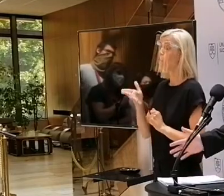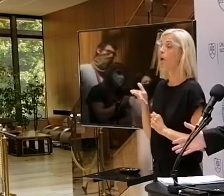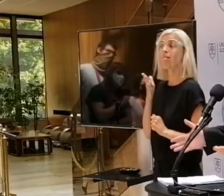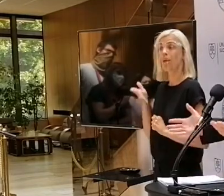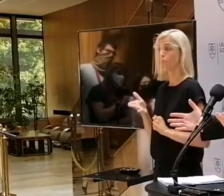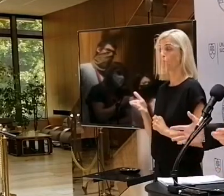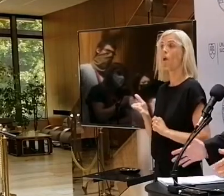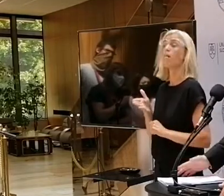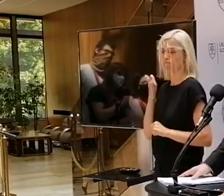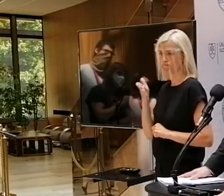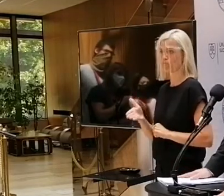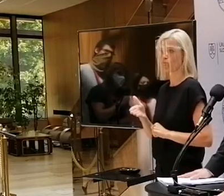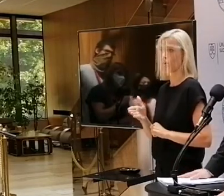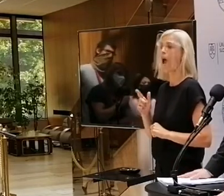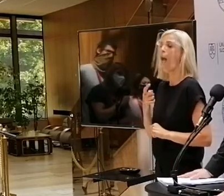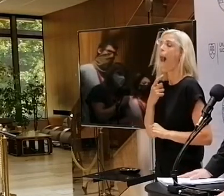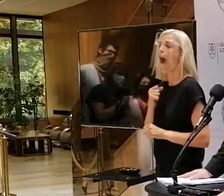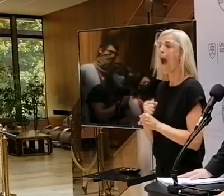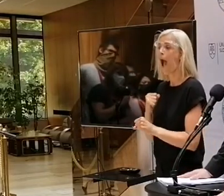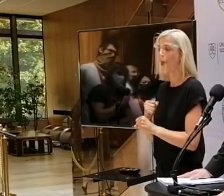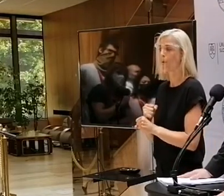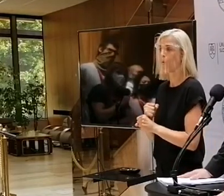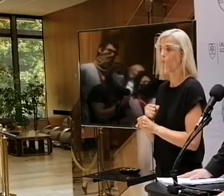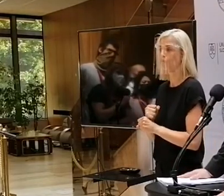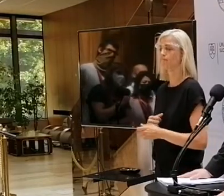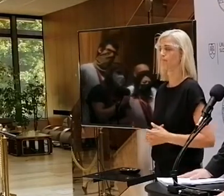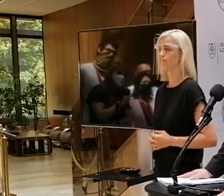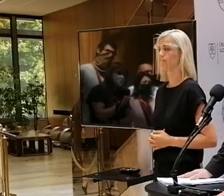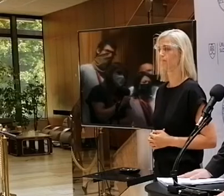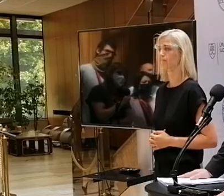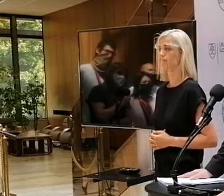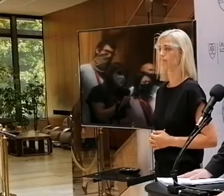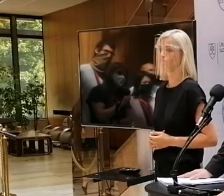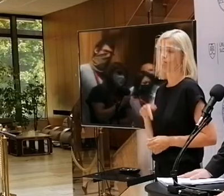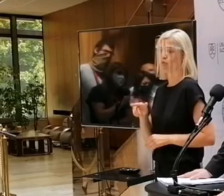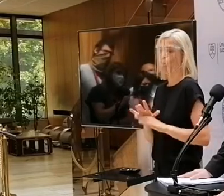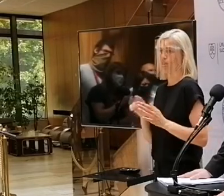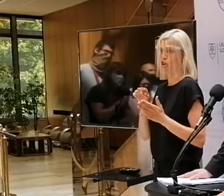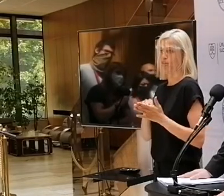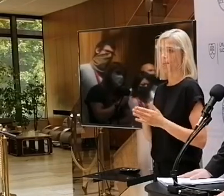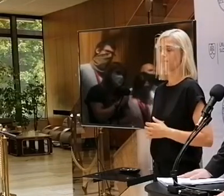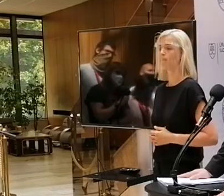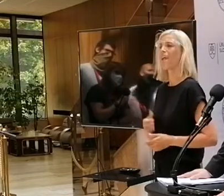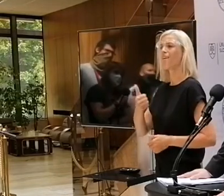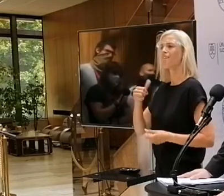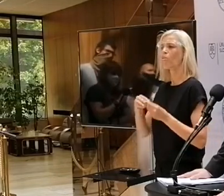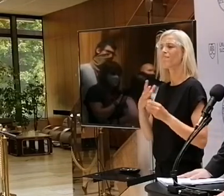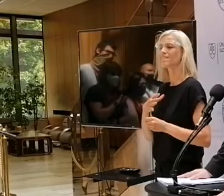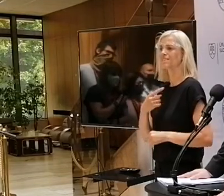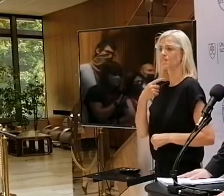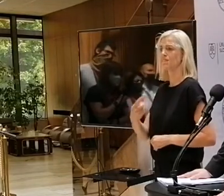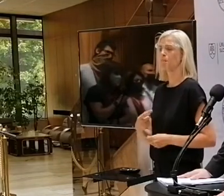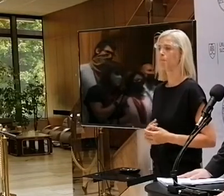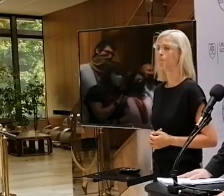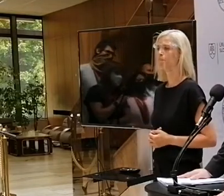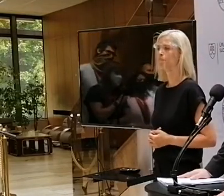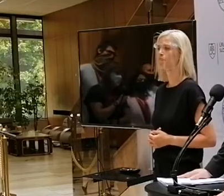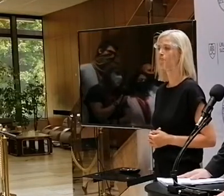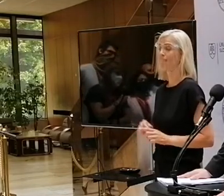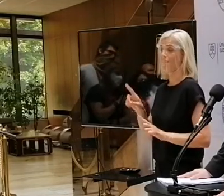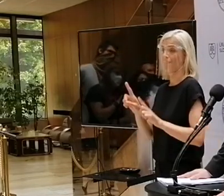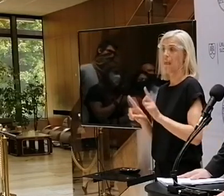Čiže áno, v tomto zmysle rešpektujem ústavu a trvám na ňom. Chcel by som povedať jednu vec k tomu. Viete,